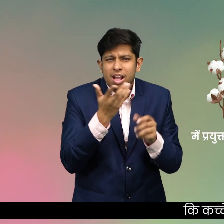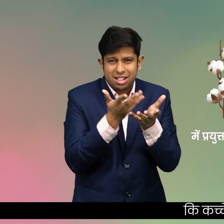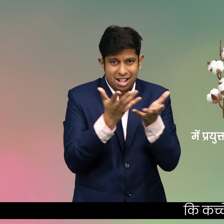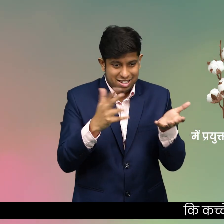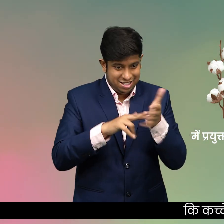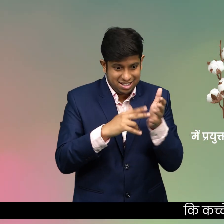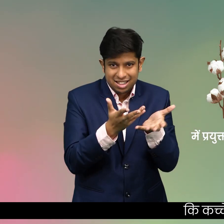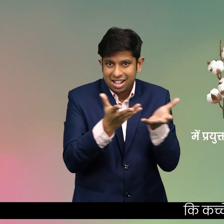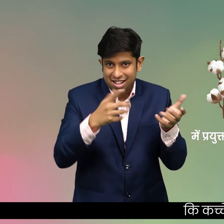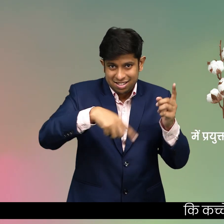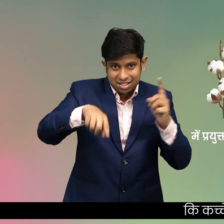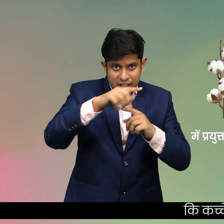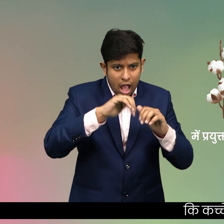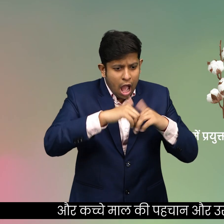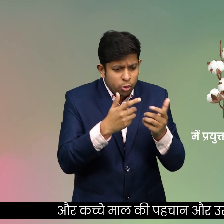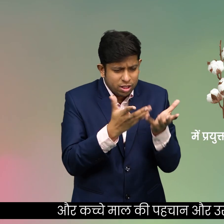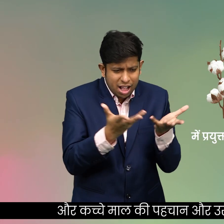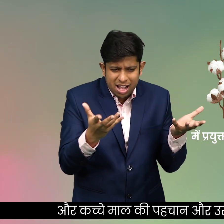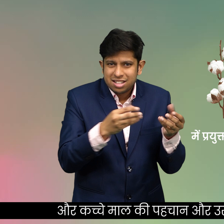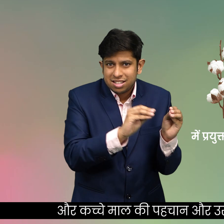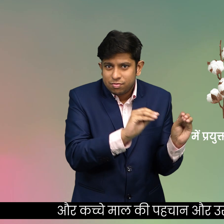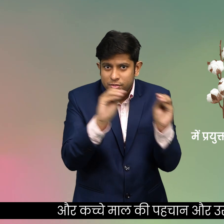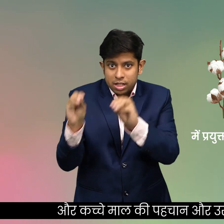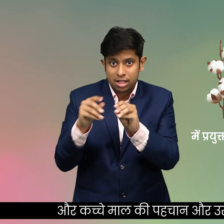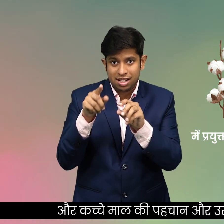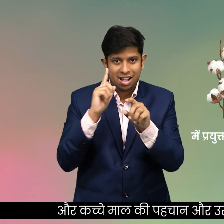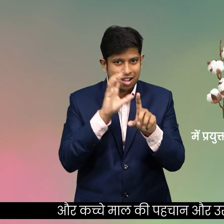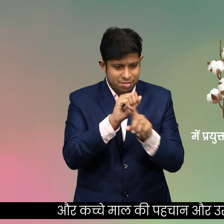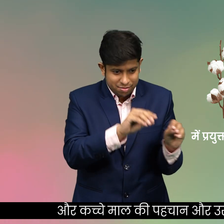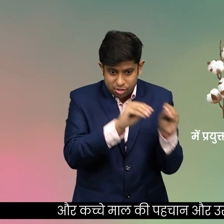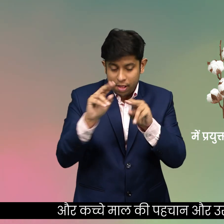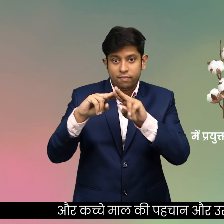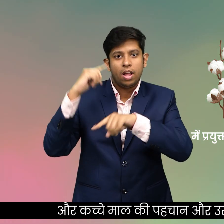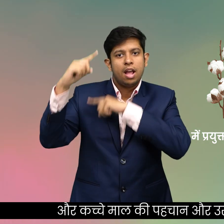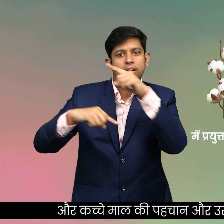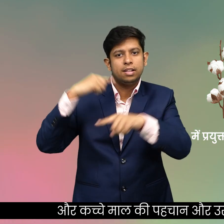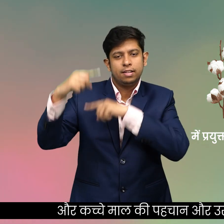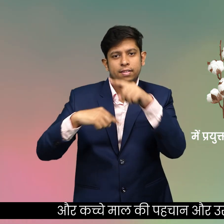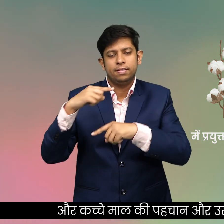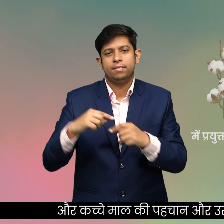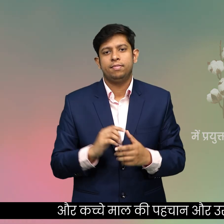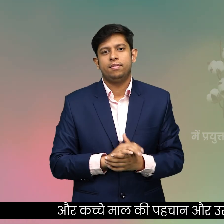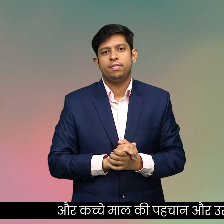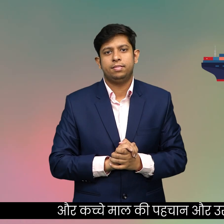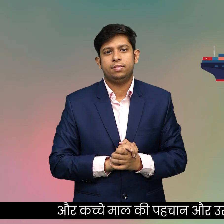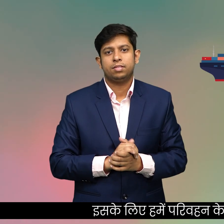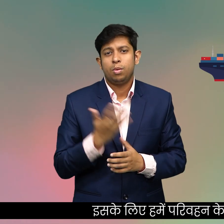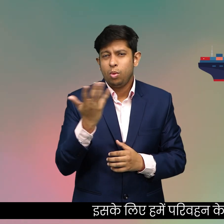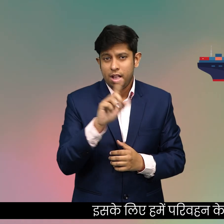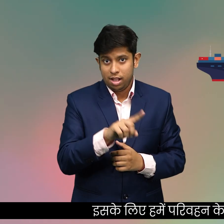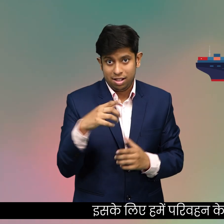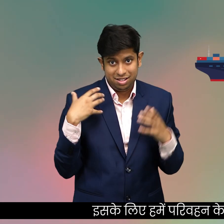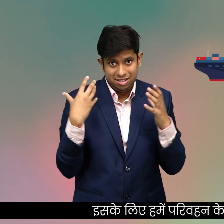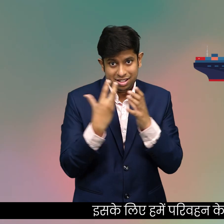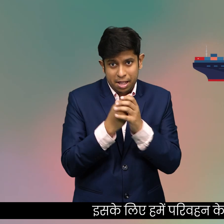कि कच्चे माल क्या है और कच्चे माल की पहचान और उसे उद्योग तक पहुंचाने की प्रक्रिया क्या है। इसके